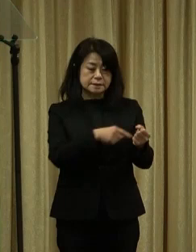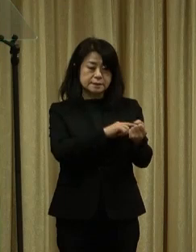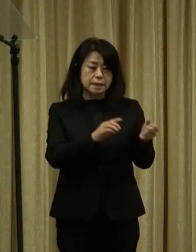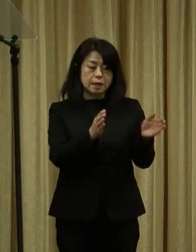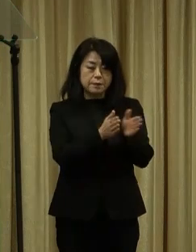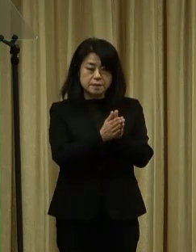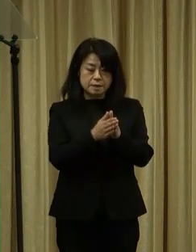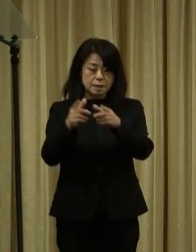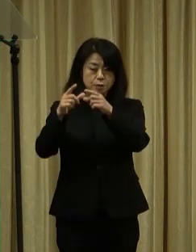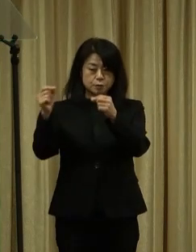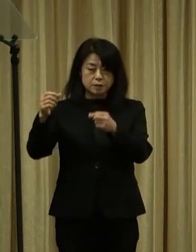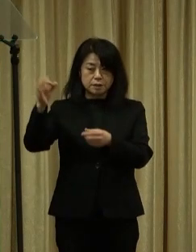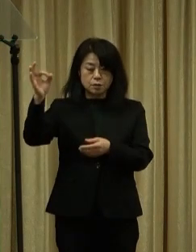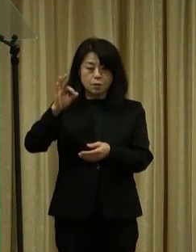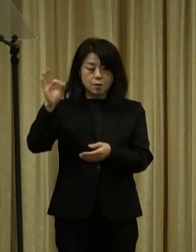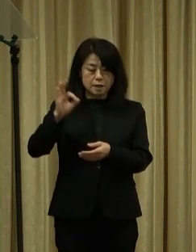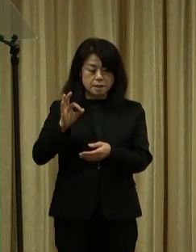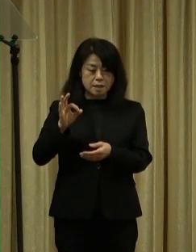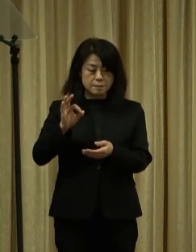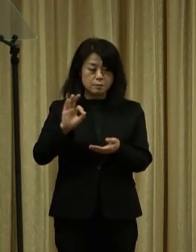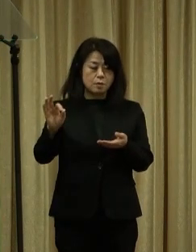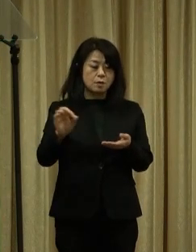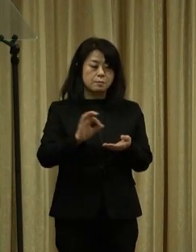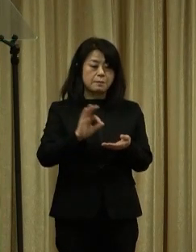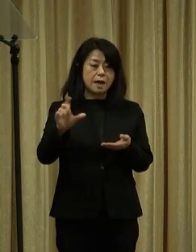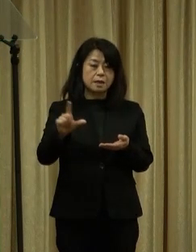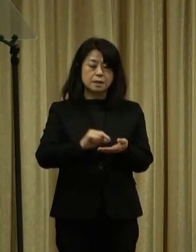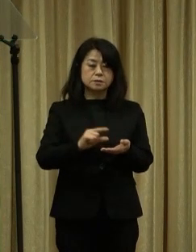金も入れながらですね、